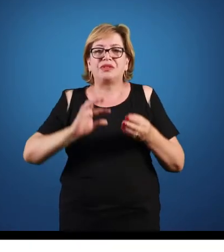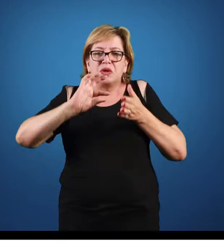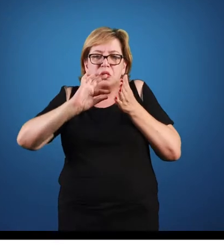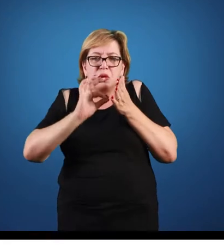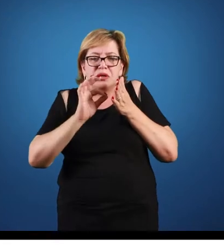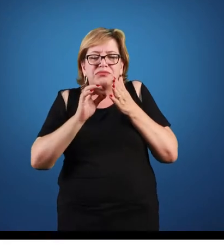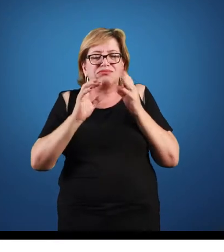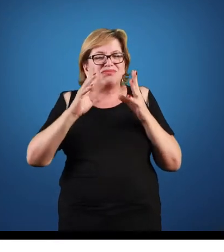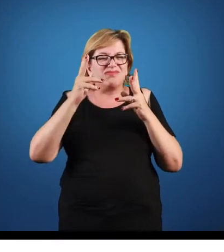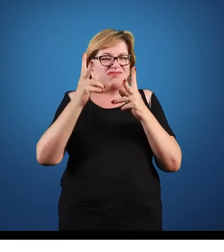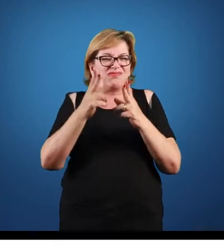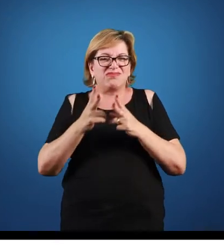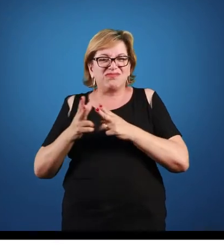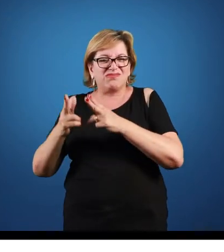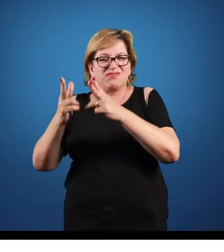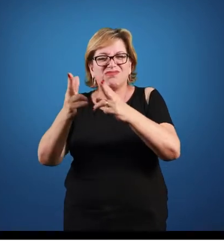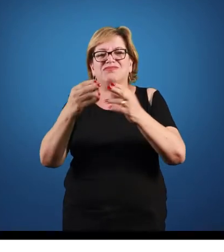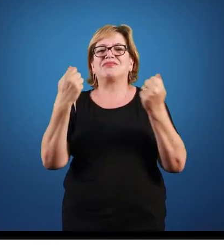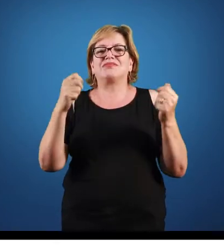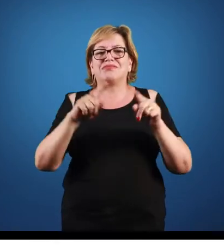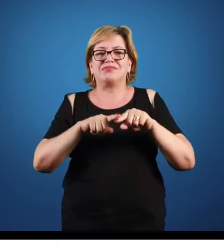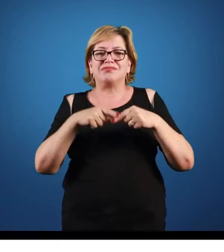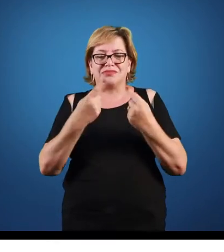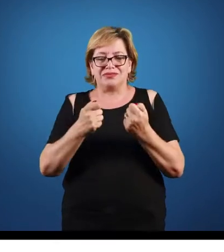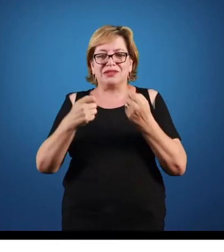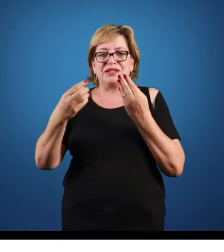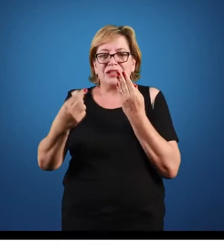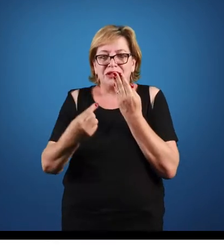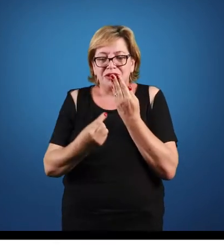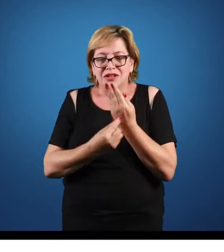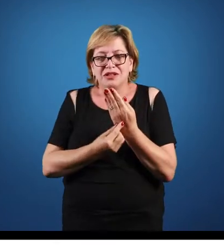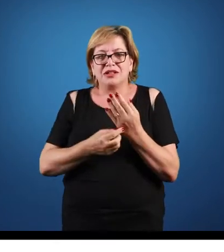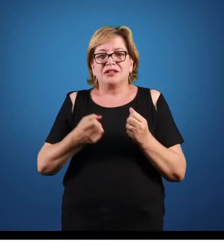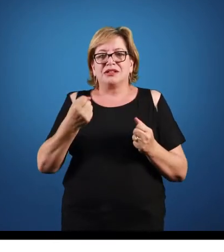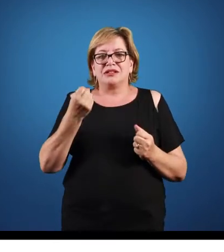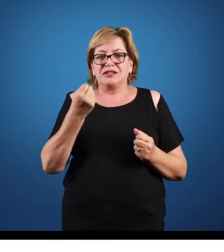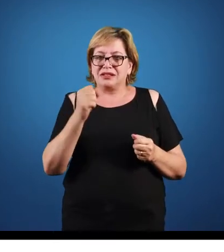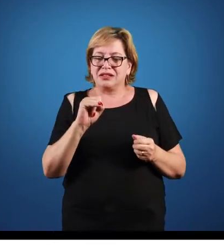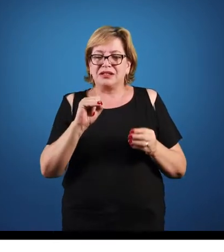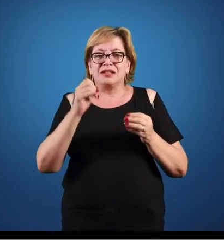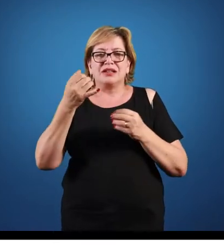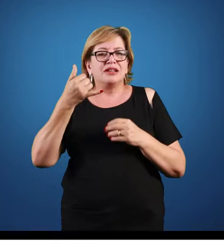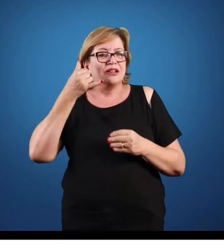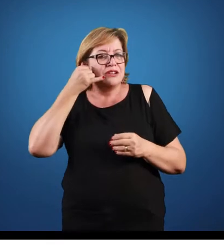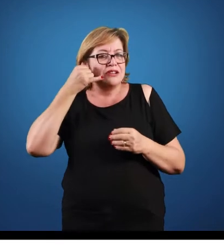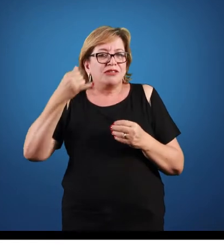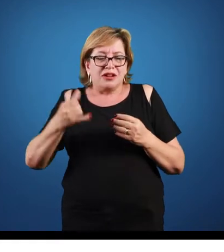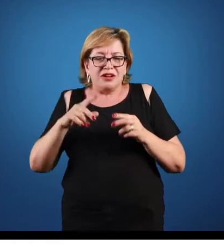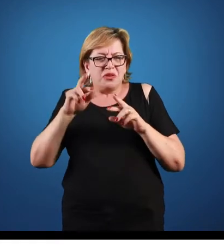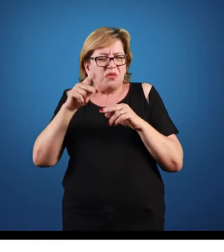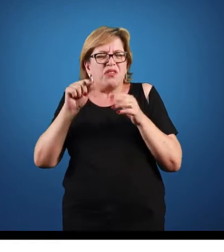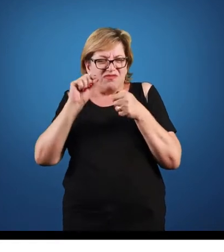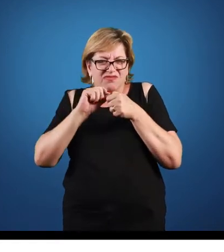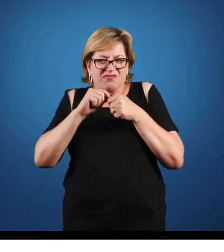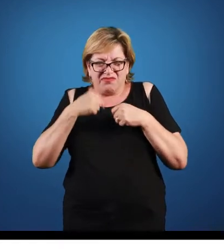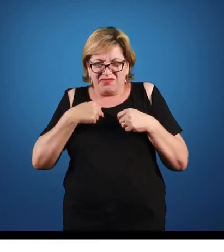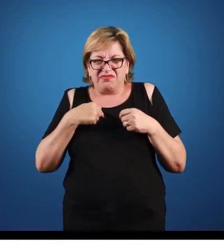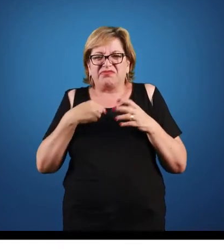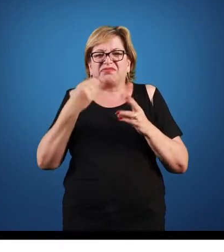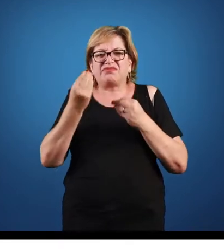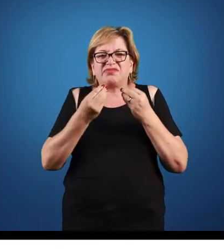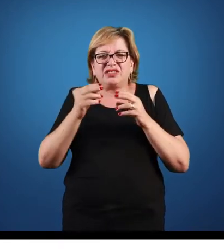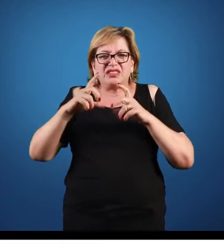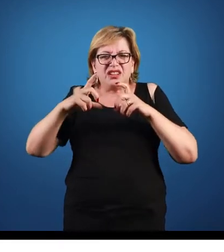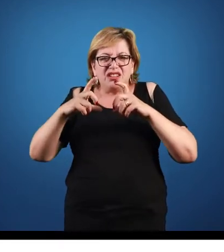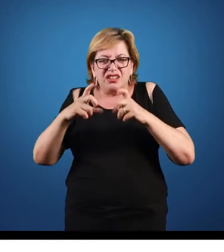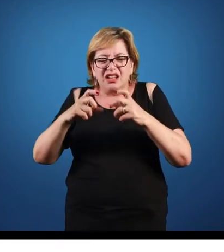parafuso é universal mas ele precisa dessa pecinha para poder encaixar o celular se encaixou seu lado dessa maneira que eu estou mostrando aqui aí você vai poder ligar ele